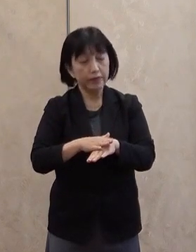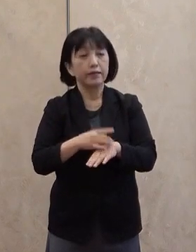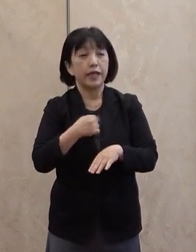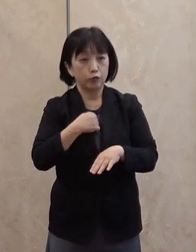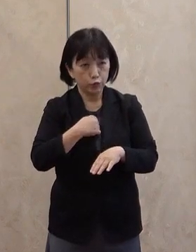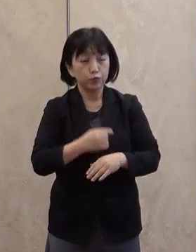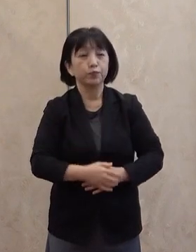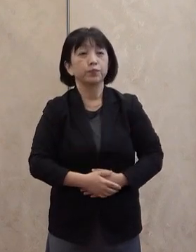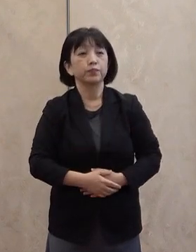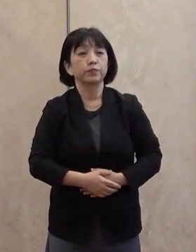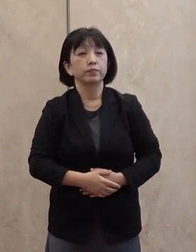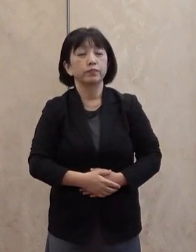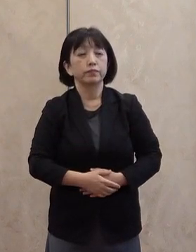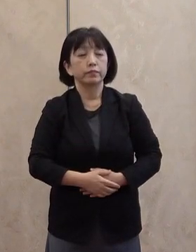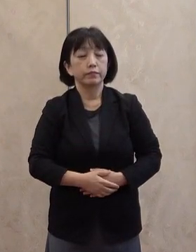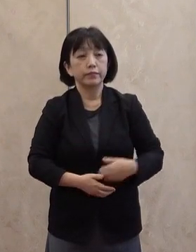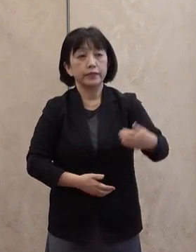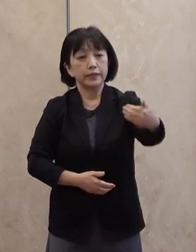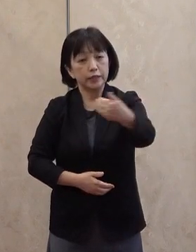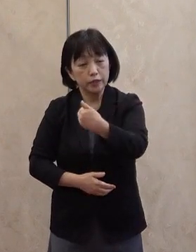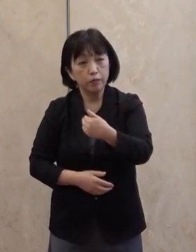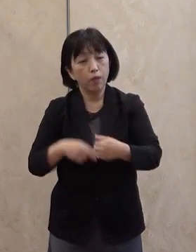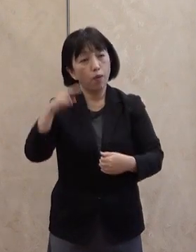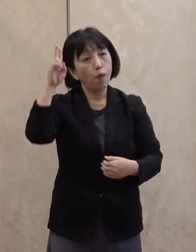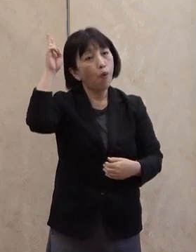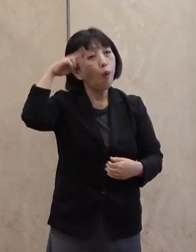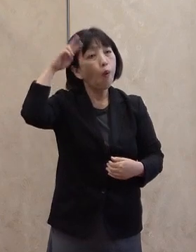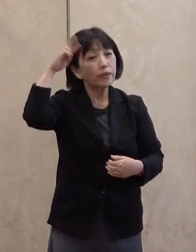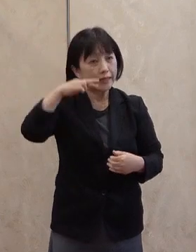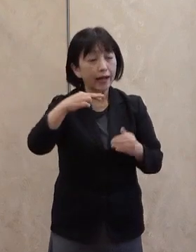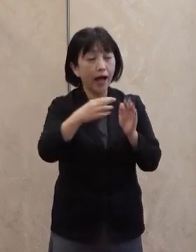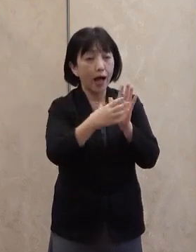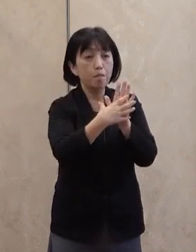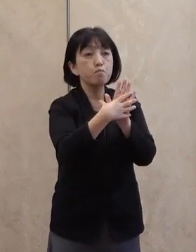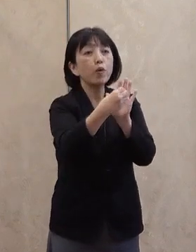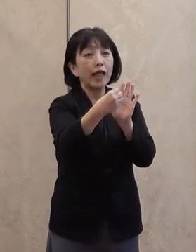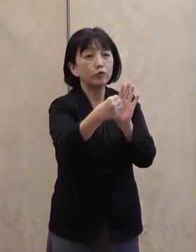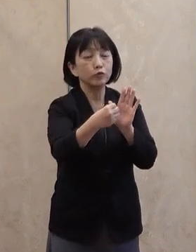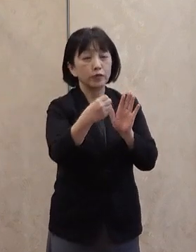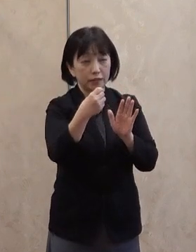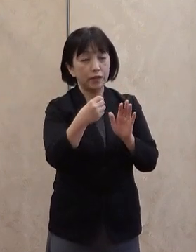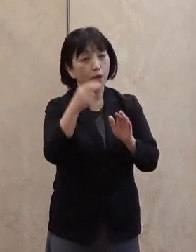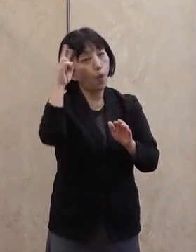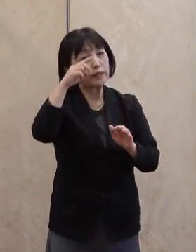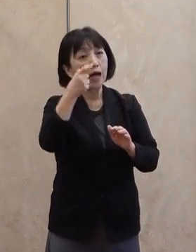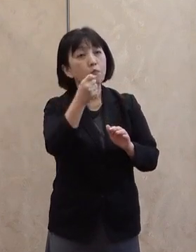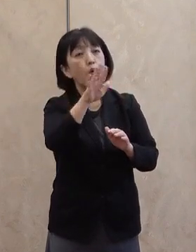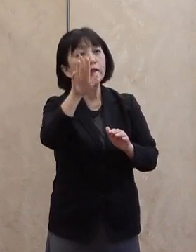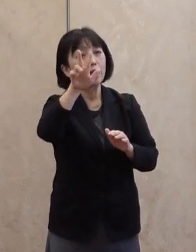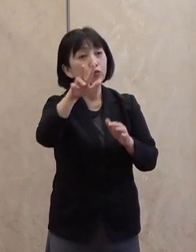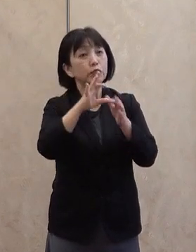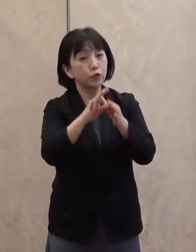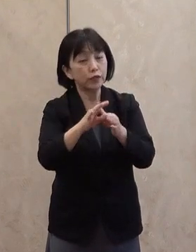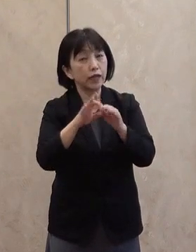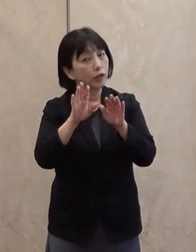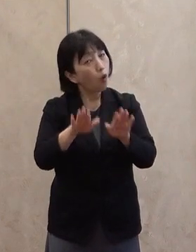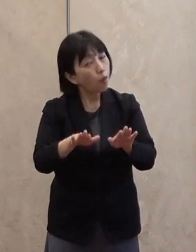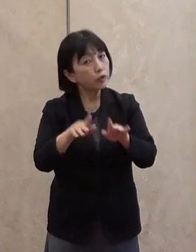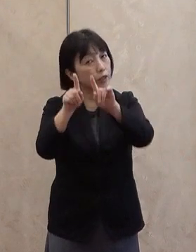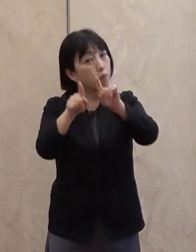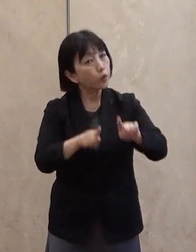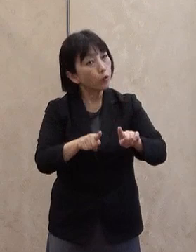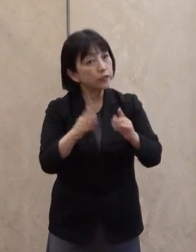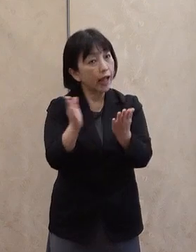。 あとすいません、あの大阪モデルについてなんですけれども、まあ、今日も大阪モデルに基づいて判断されたかと思うんです